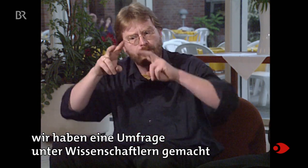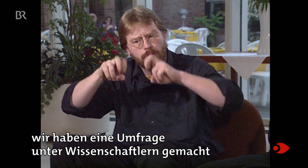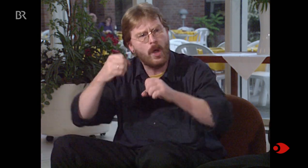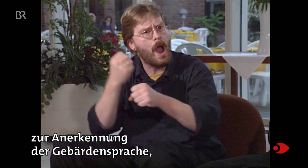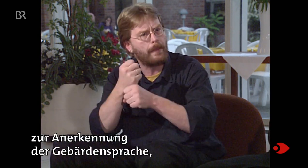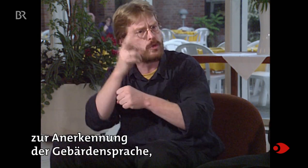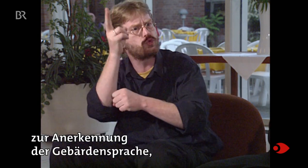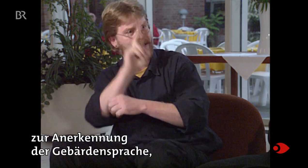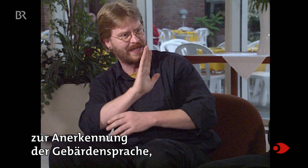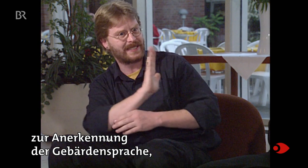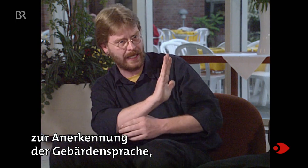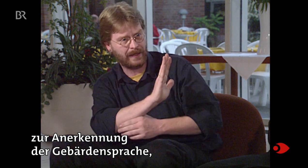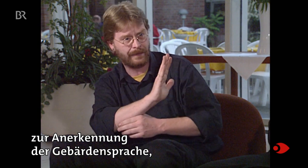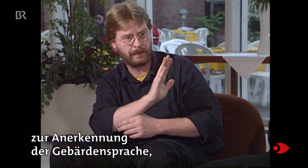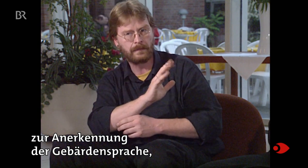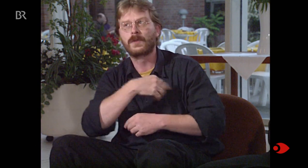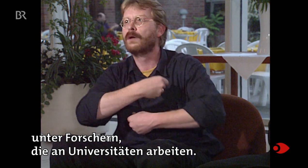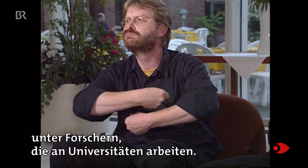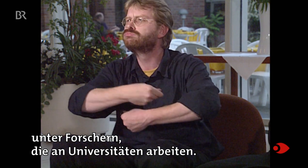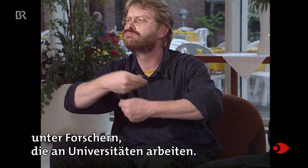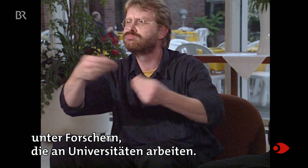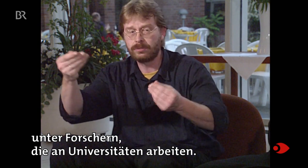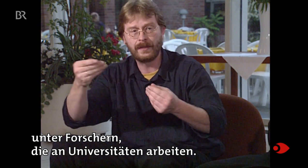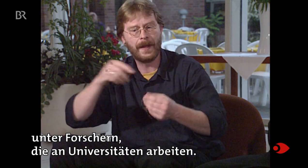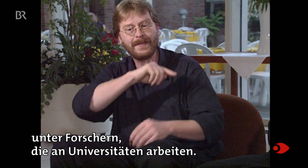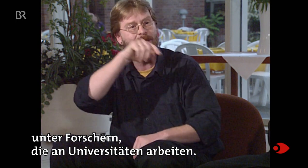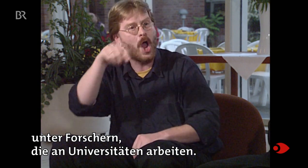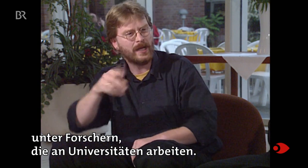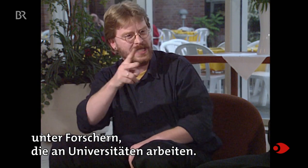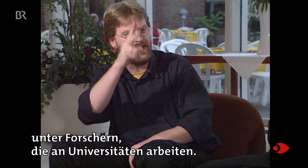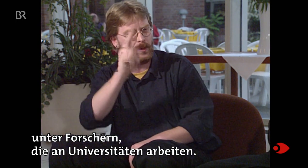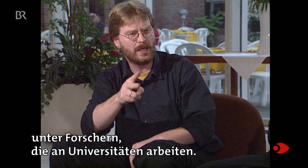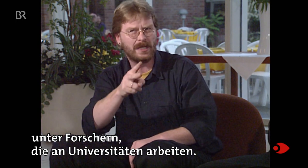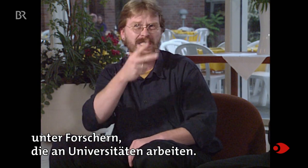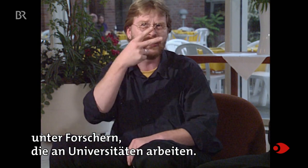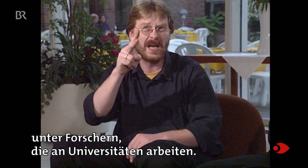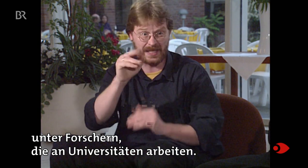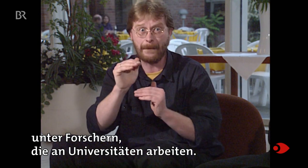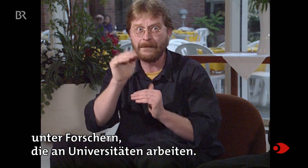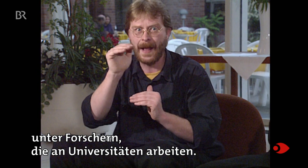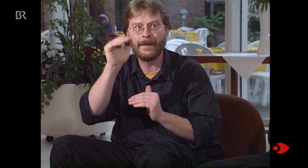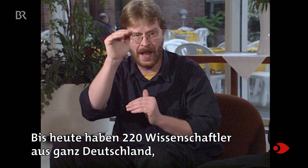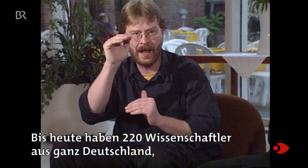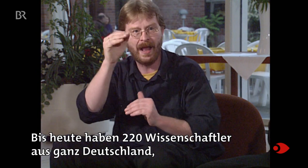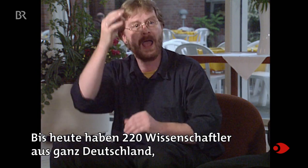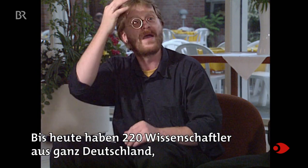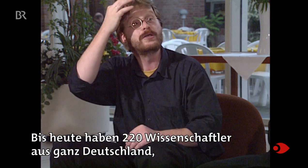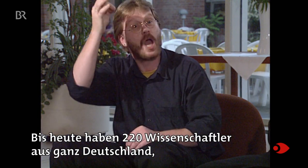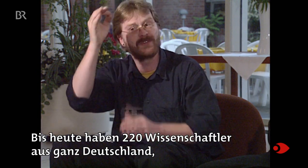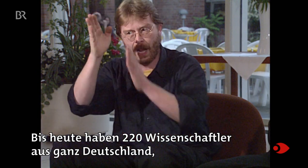gemacht zur Anerkennung der Gebärdensprache unter Forschern, die an Universitäten arbeiten. Bis heute haben 220